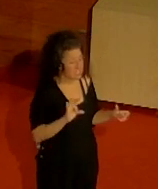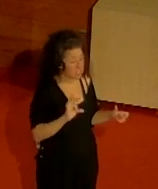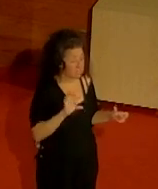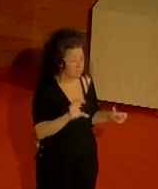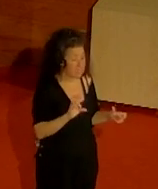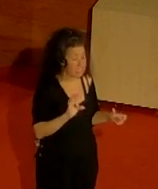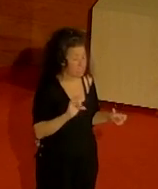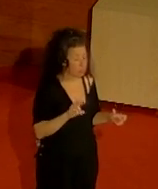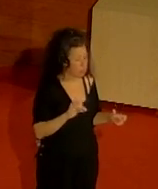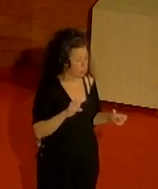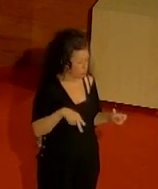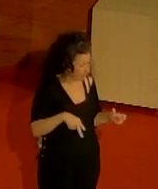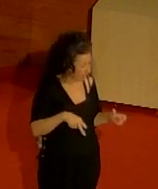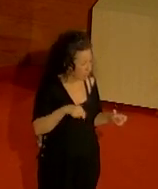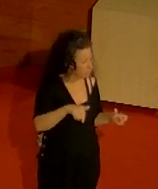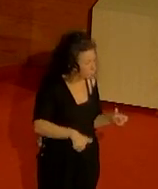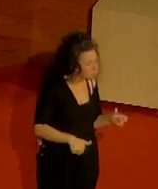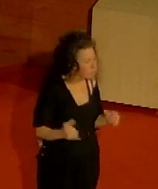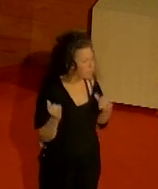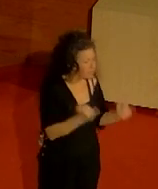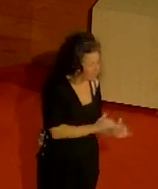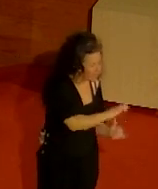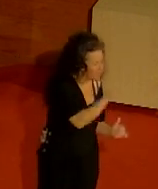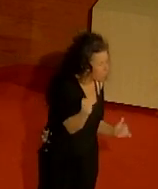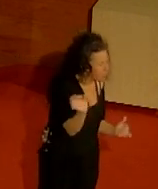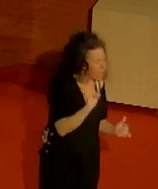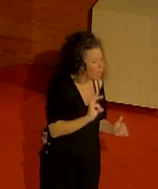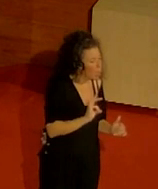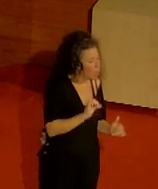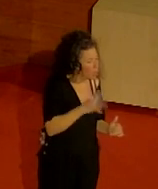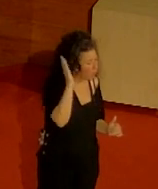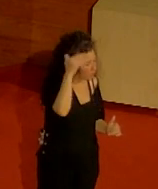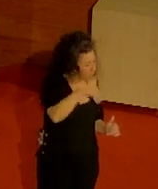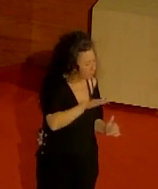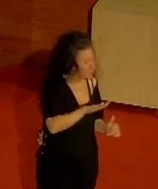de República Centroafricana, no son países... Esto tiene su lógica